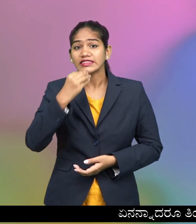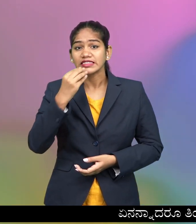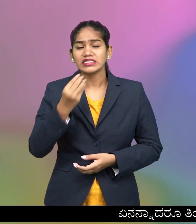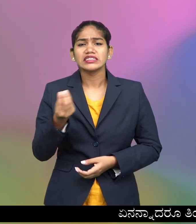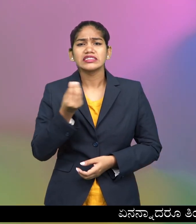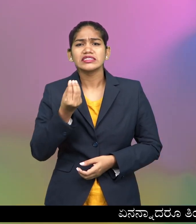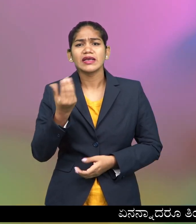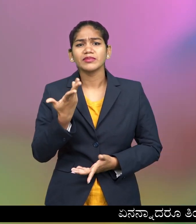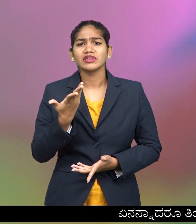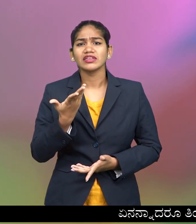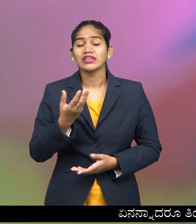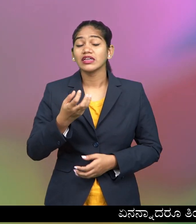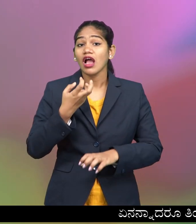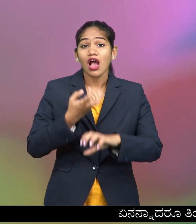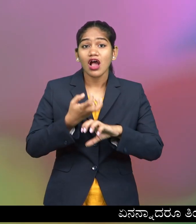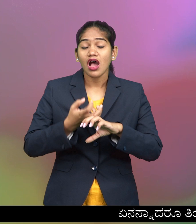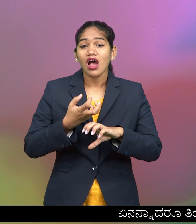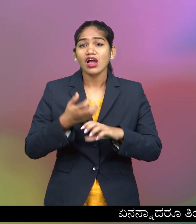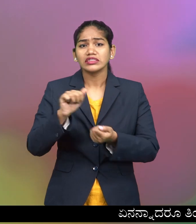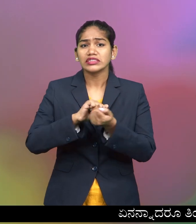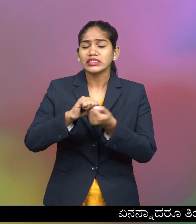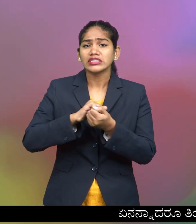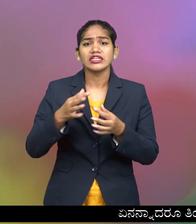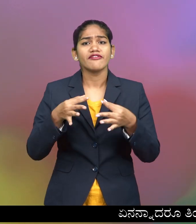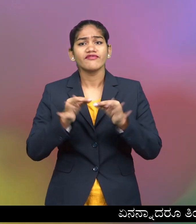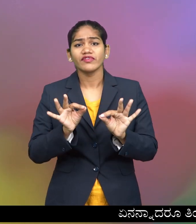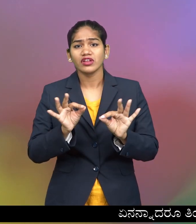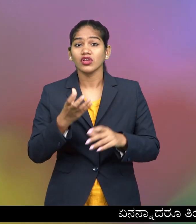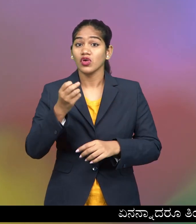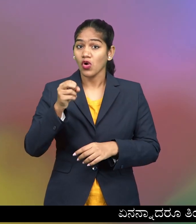ಏನನ್ನಾದರೂ ತಿಂದಾಗ ವಾಂತಿ ಕೂಡ ಸಂಭವಿಸುತ್ತದೆ.